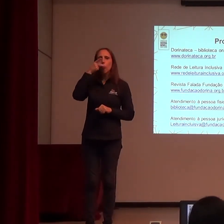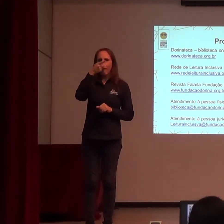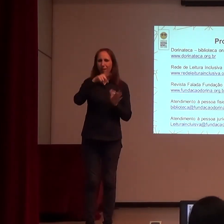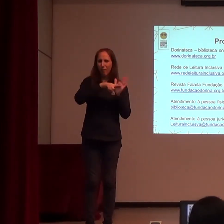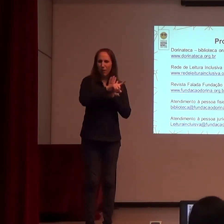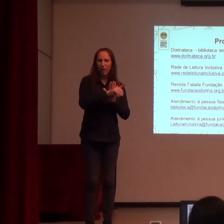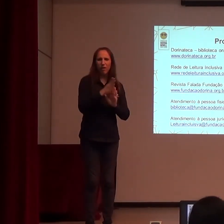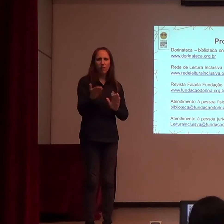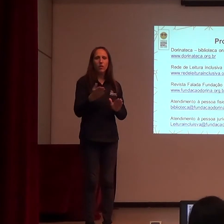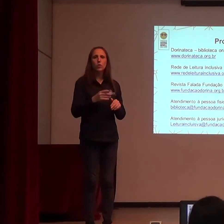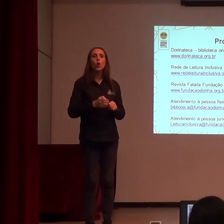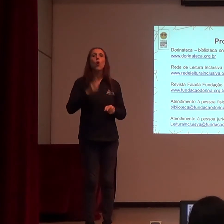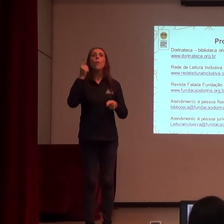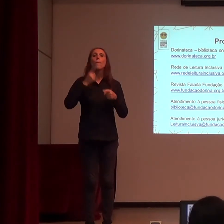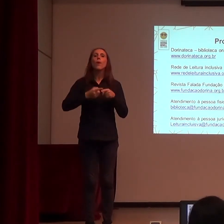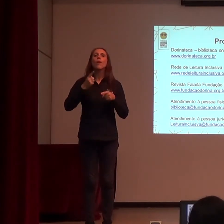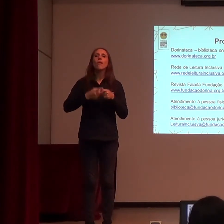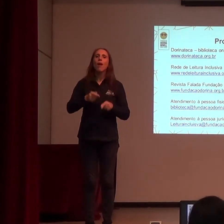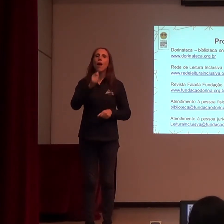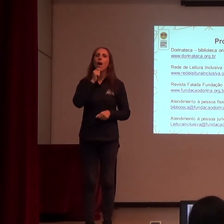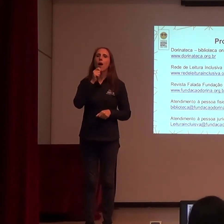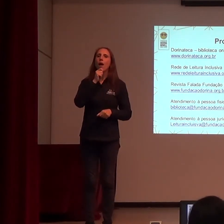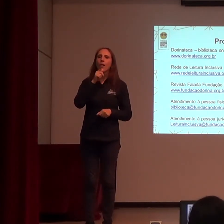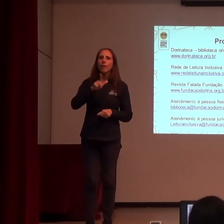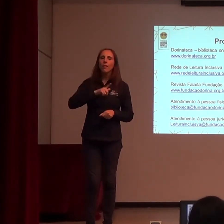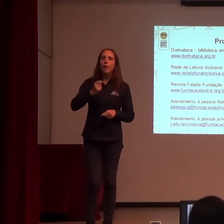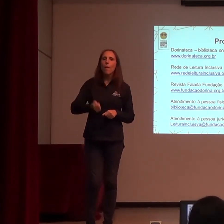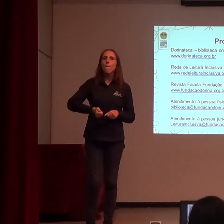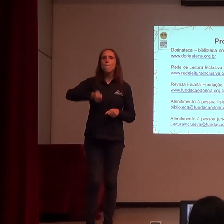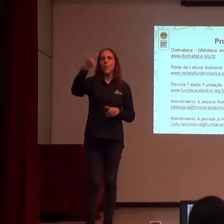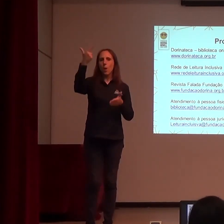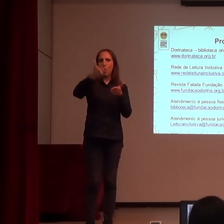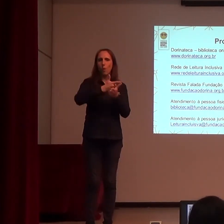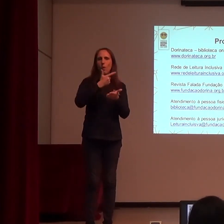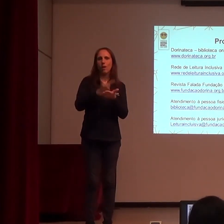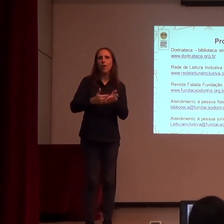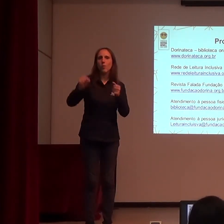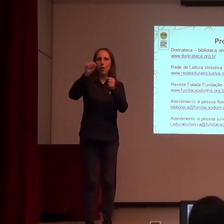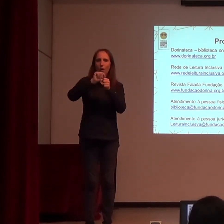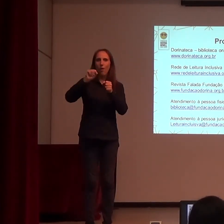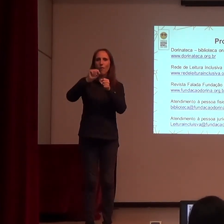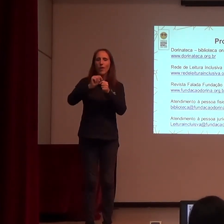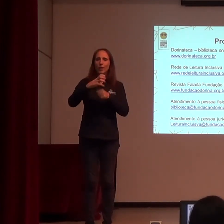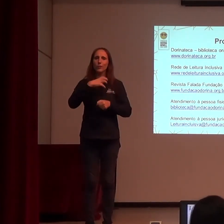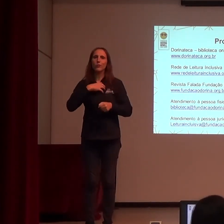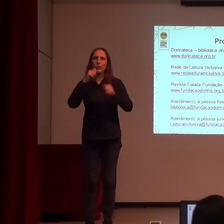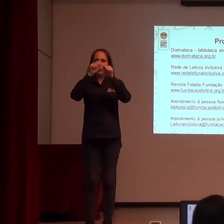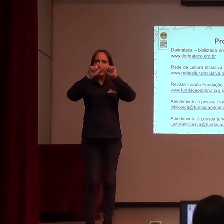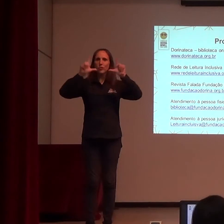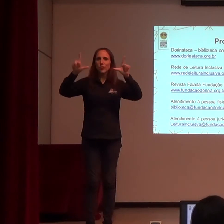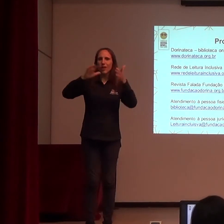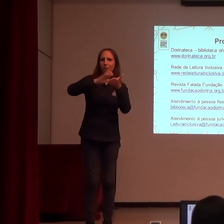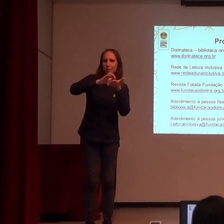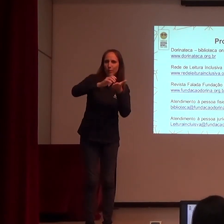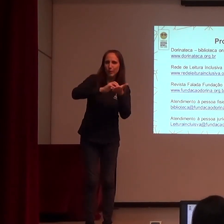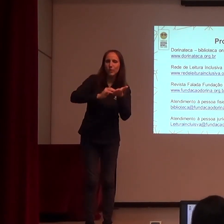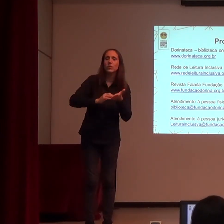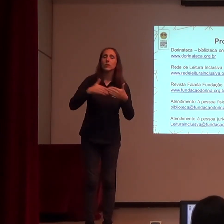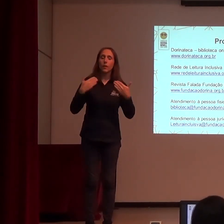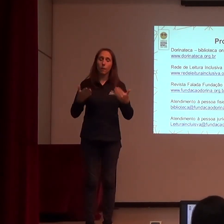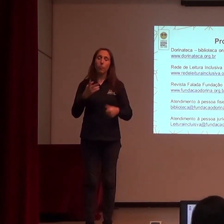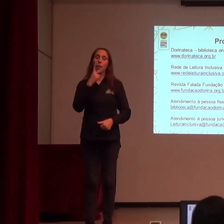a gente ainda tem poucas obras comercializadas em formato digital? E aí, Roberto, eu acho que uma das razões é